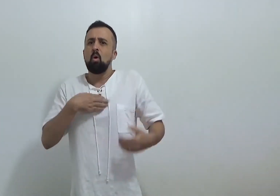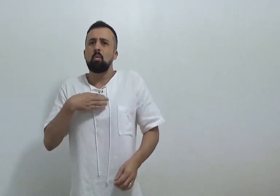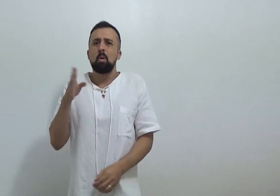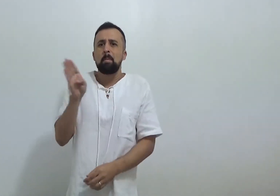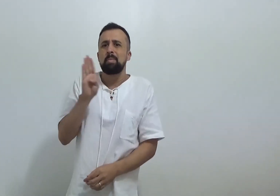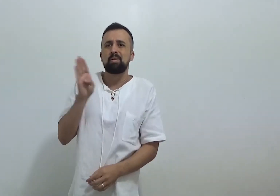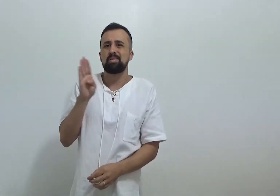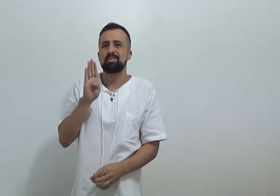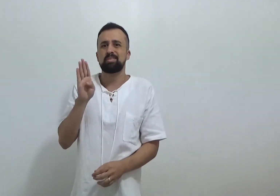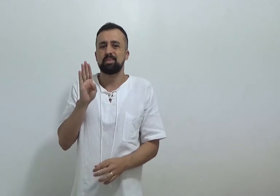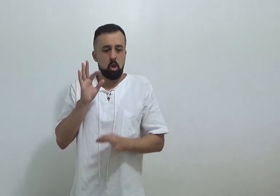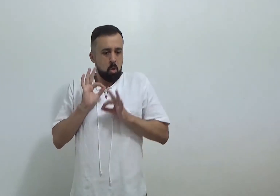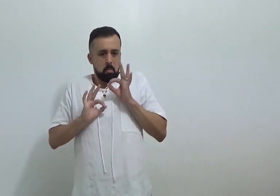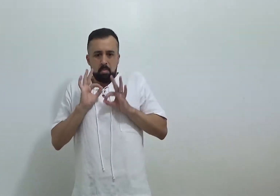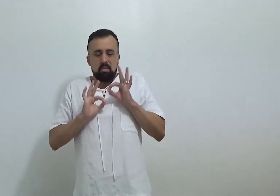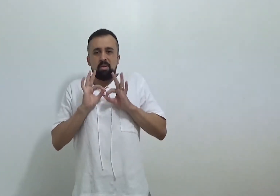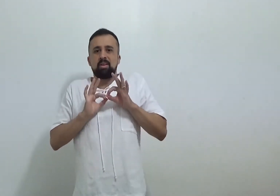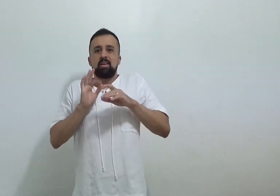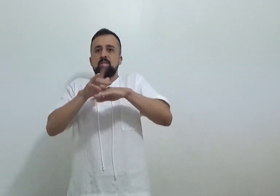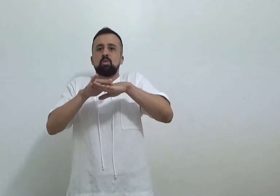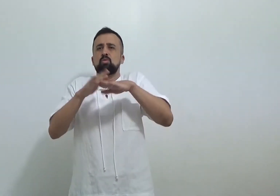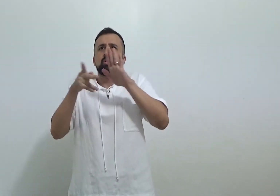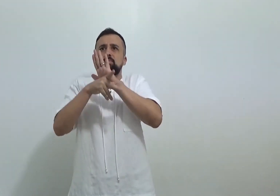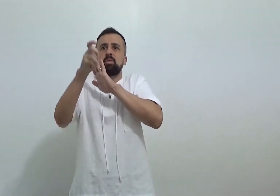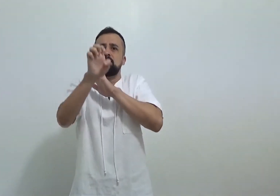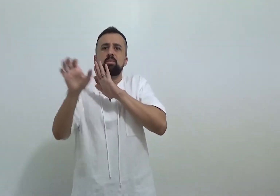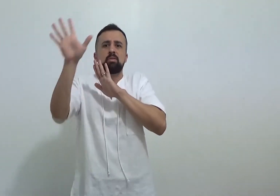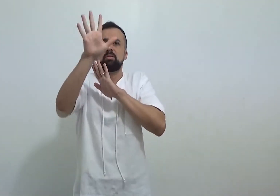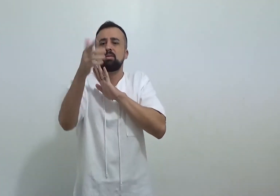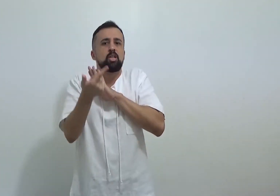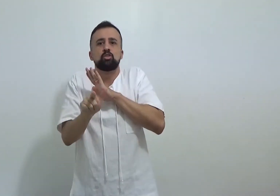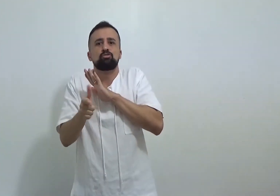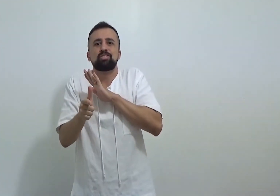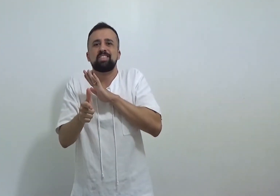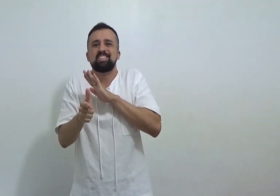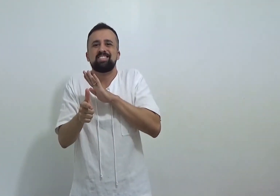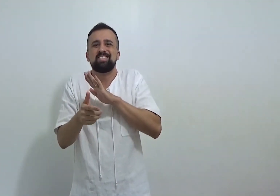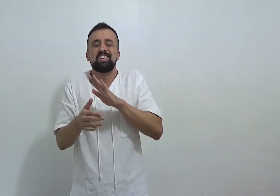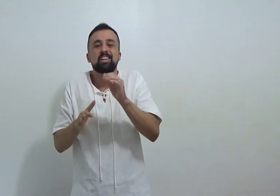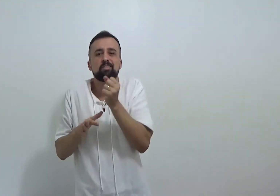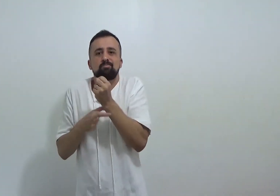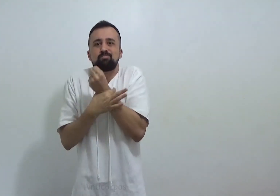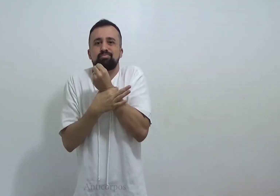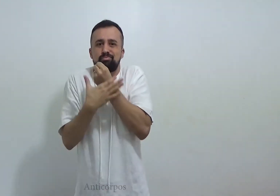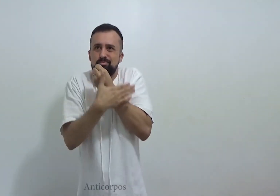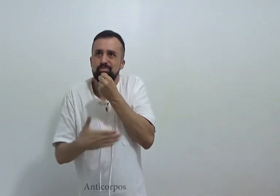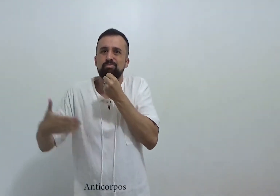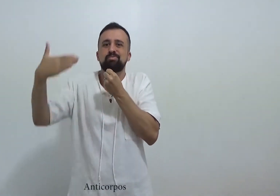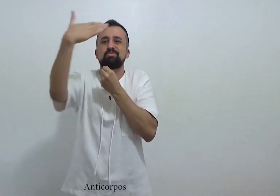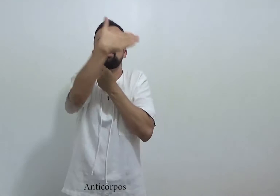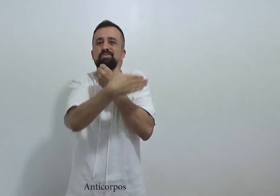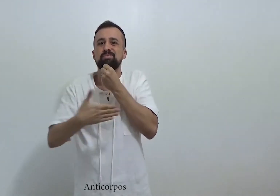E os corpos biológicos dos indígenas não estavam preparados para isso. Não